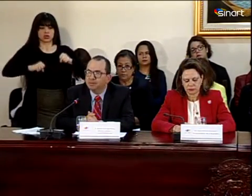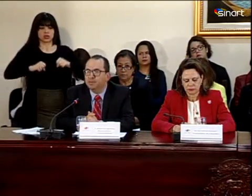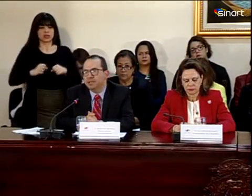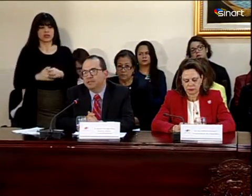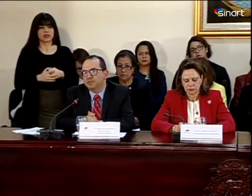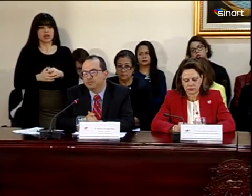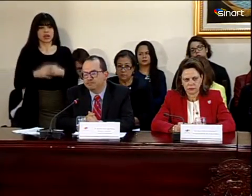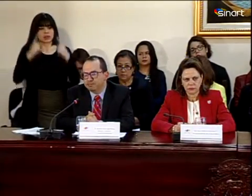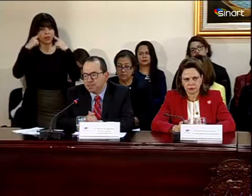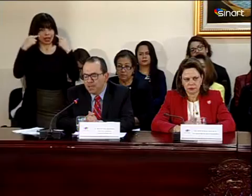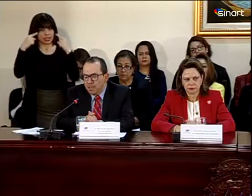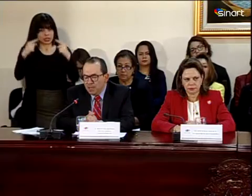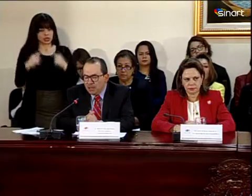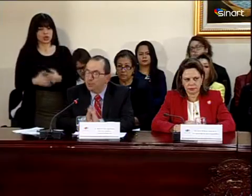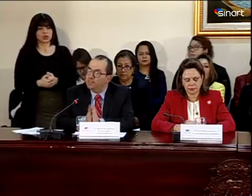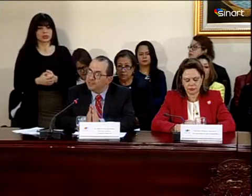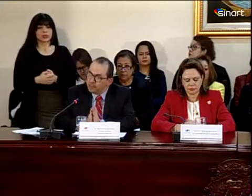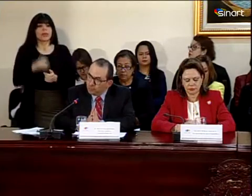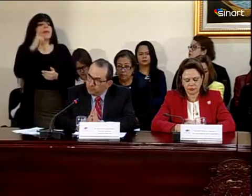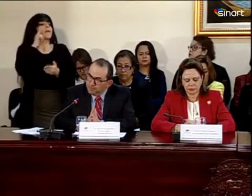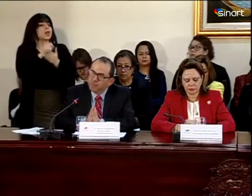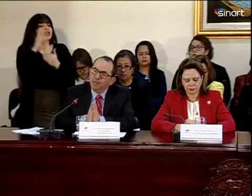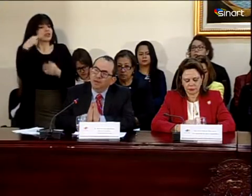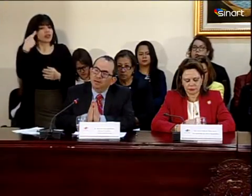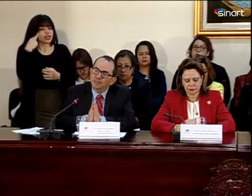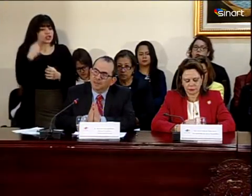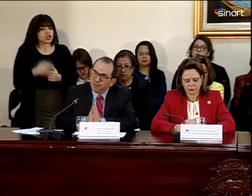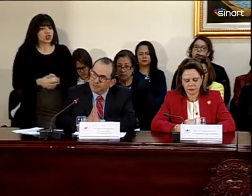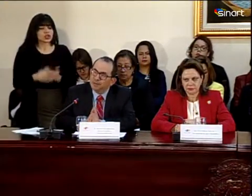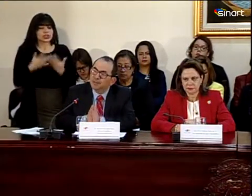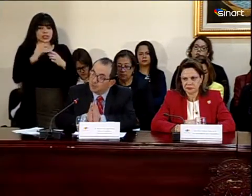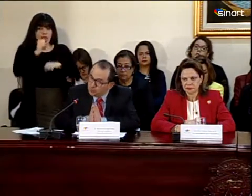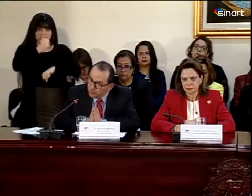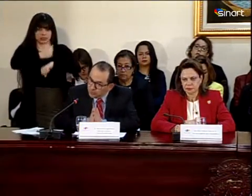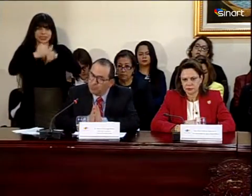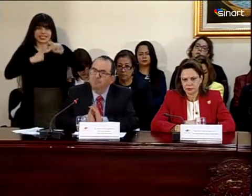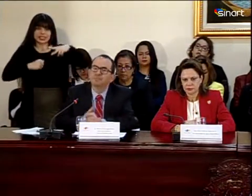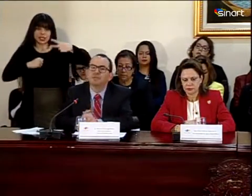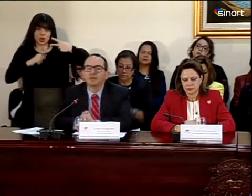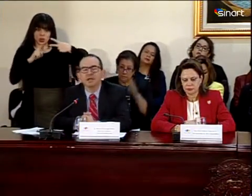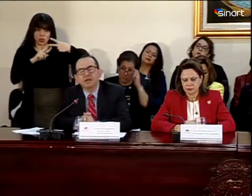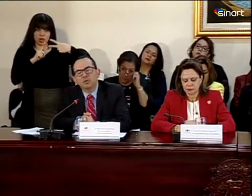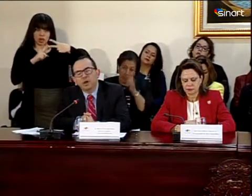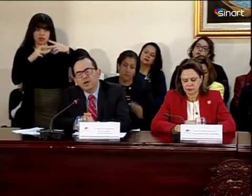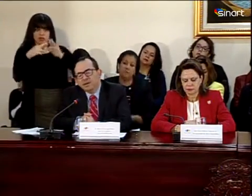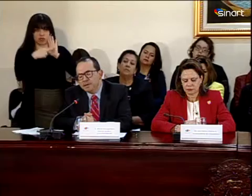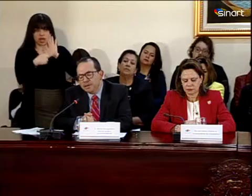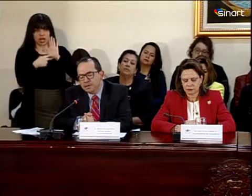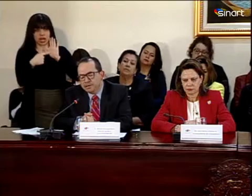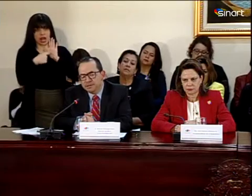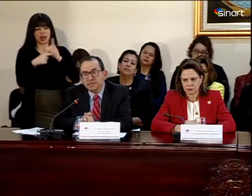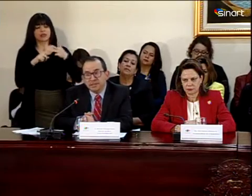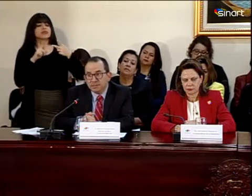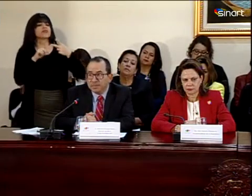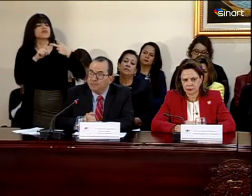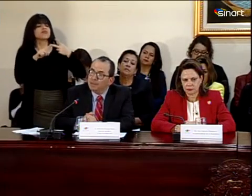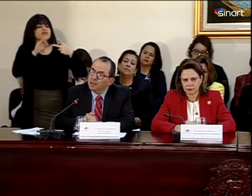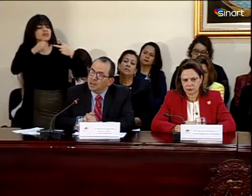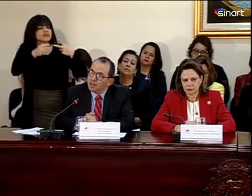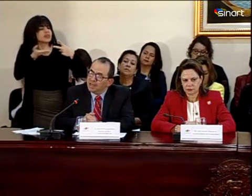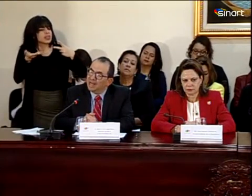razonable de éxito. Por esa razón, se establece una segunda norma en la cual se